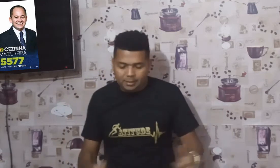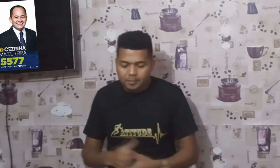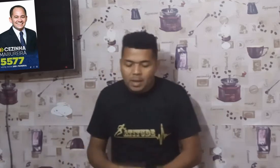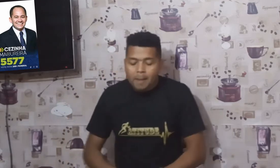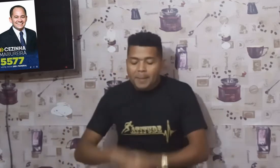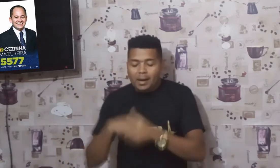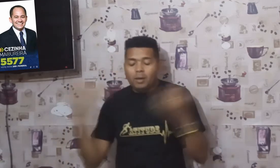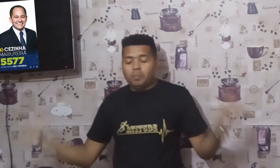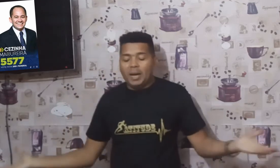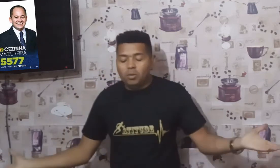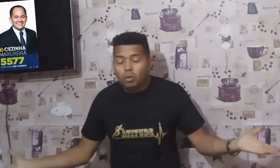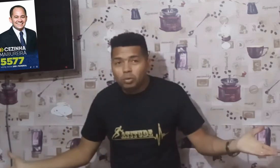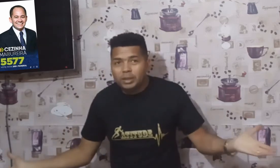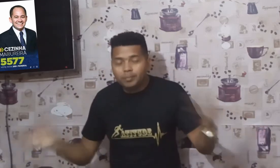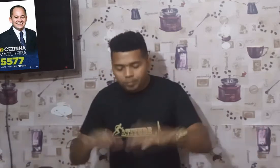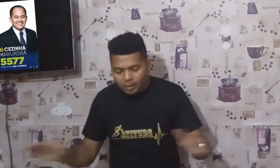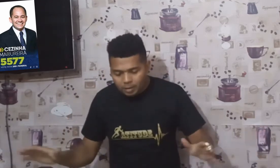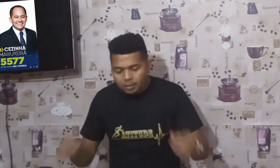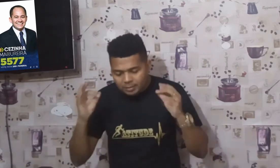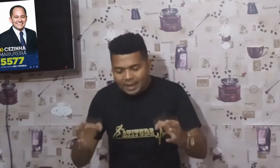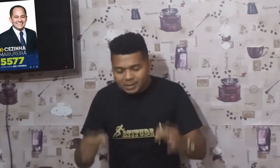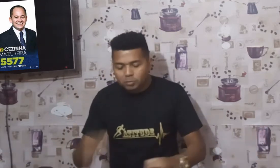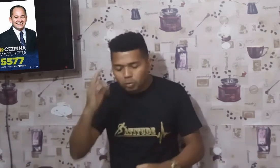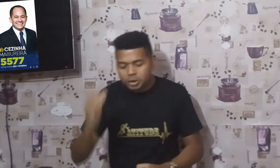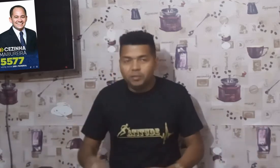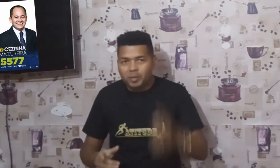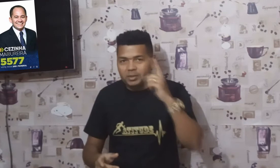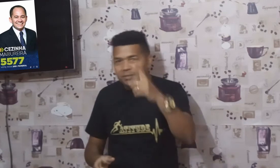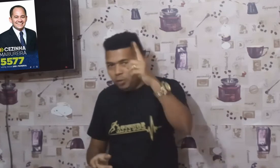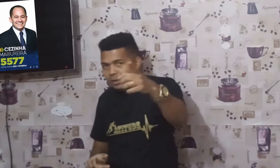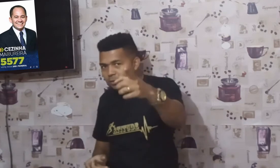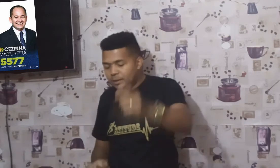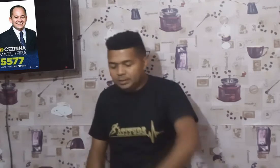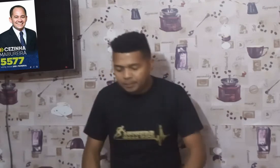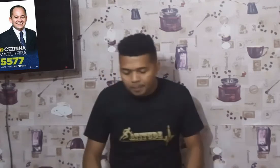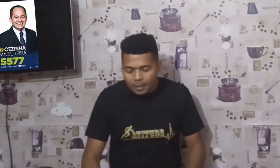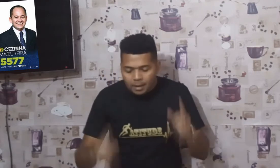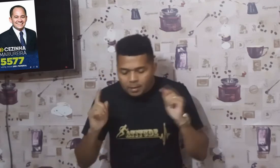certo? Para concluir, décimo motivo para você votar no Cezinha.